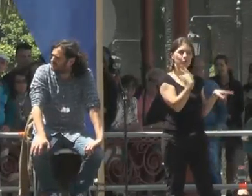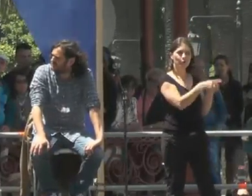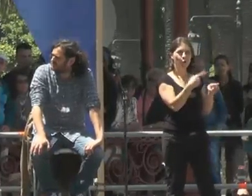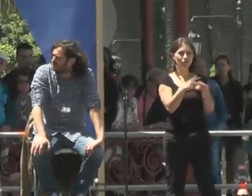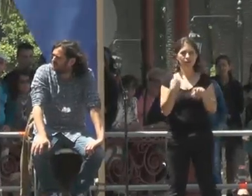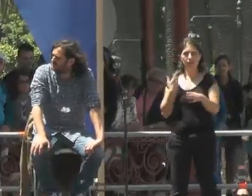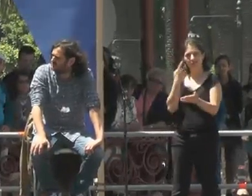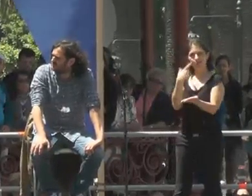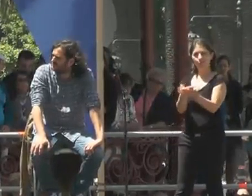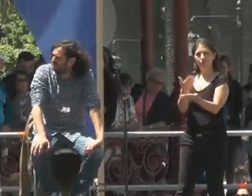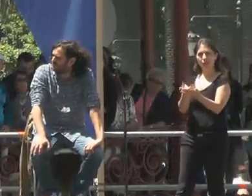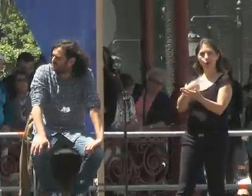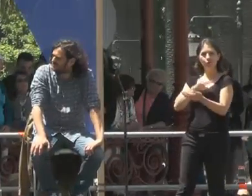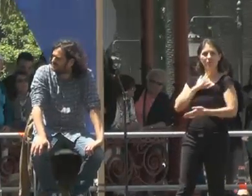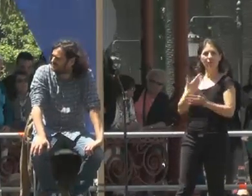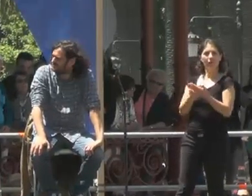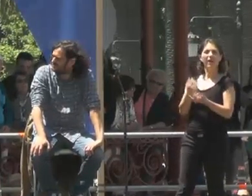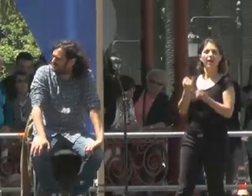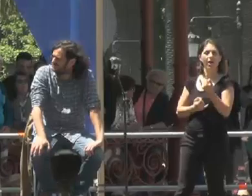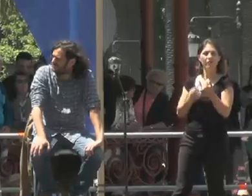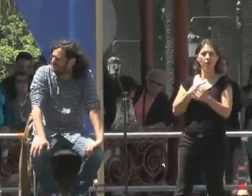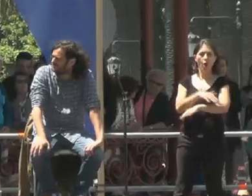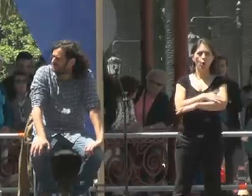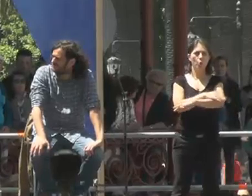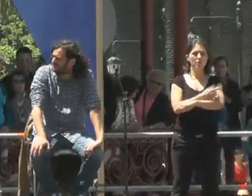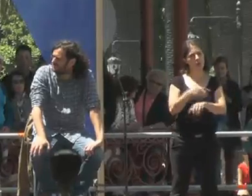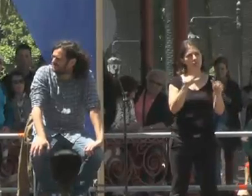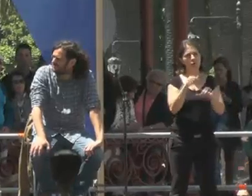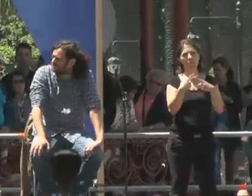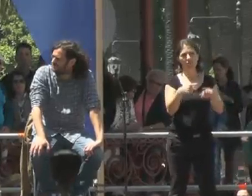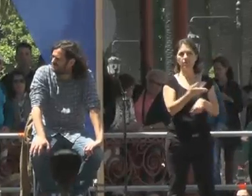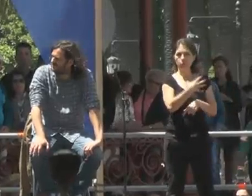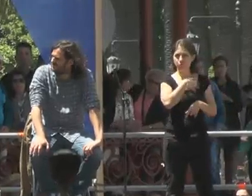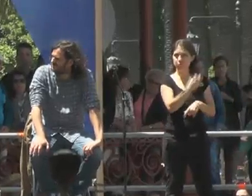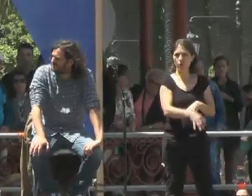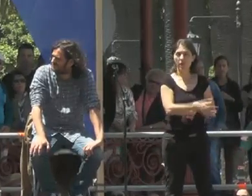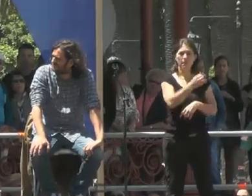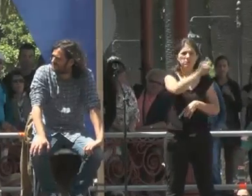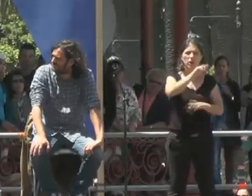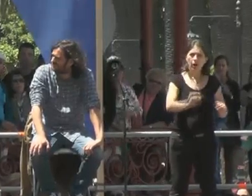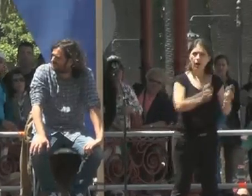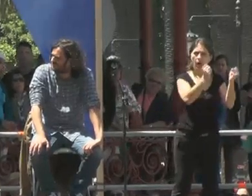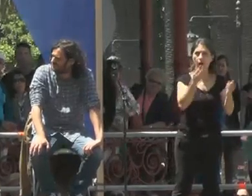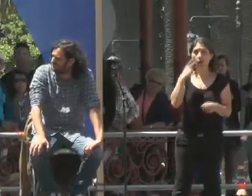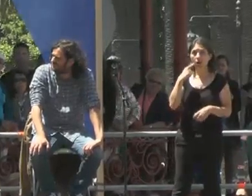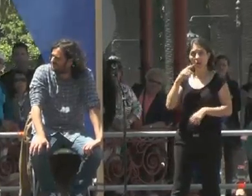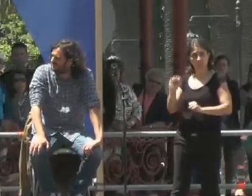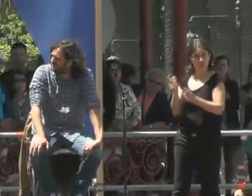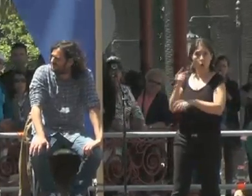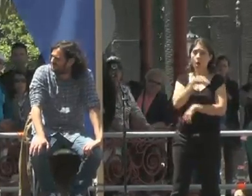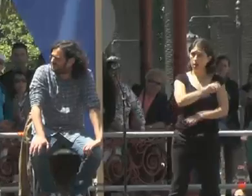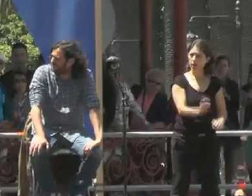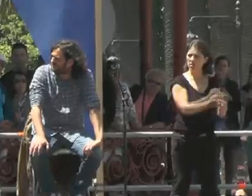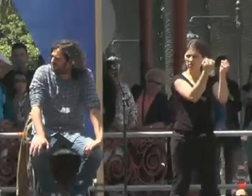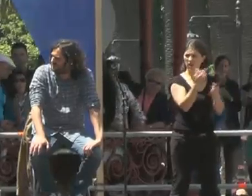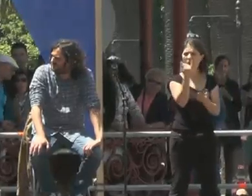Temos a capacidade de demostrar que se pode gobernar doutro xeito, que se pode rescatar as persoas e non os bancos, que o diñeiro